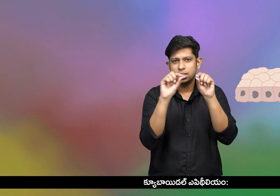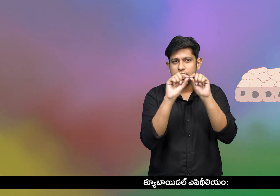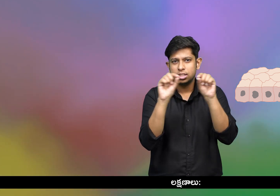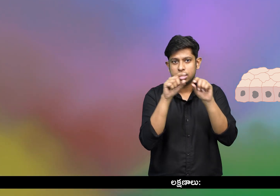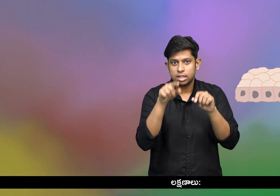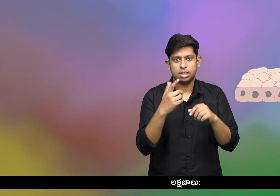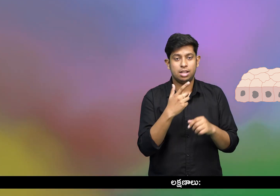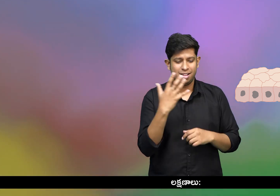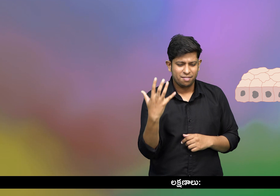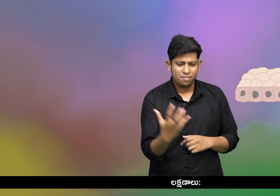లక్షణాలు